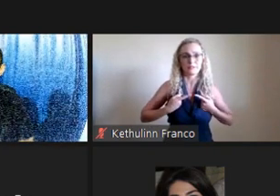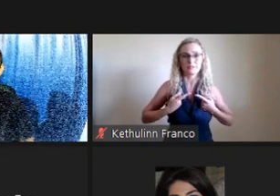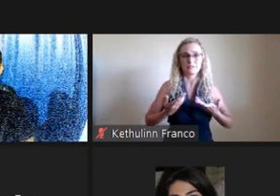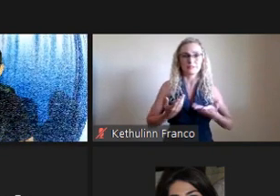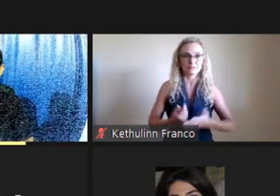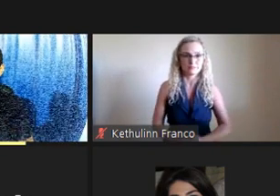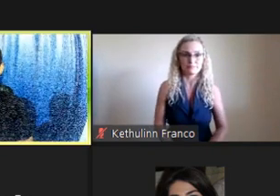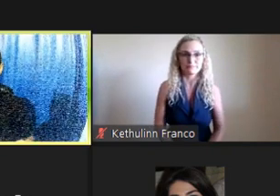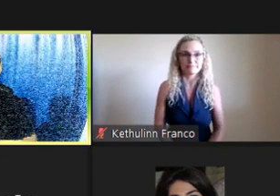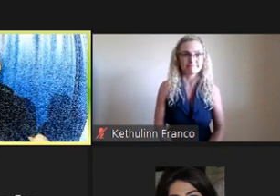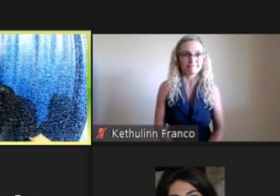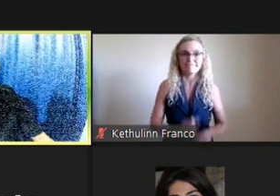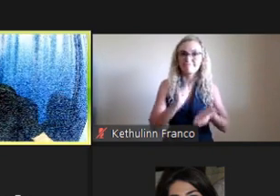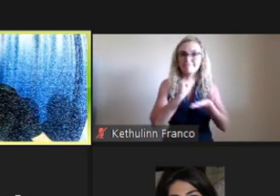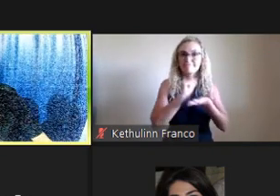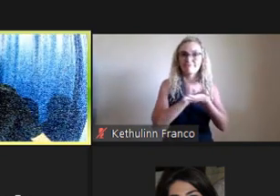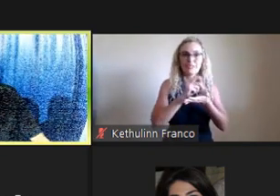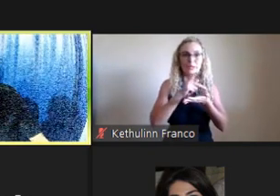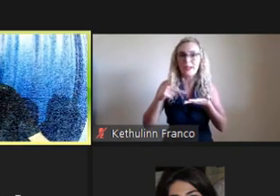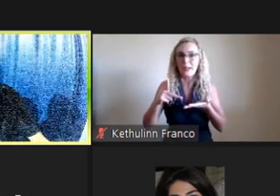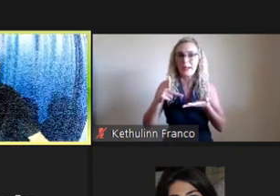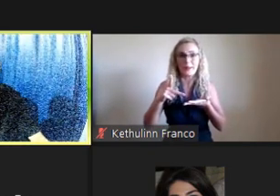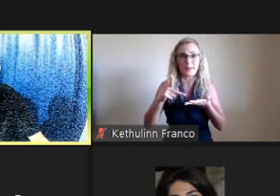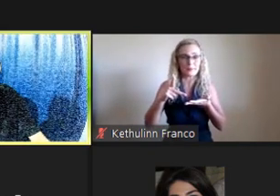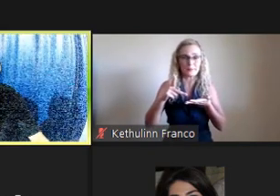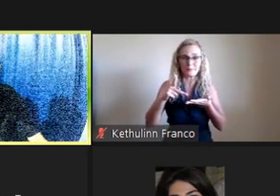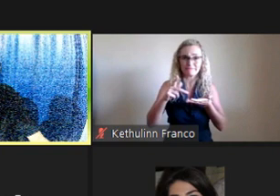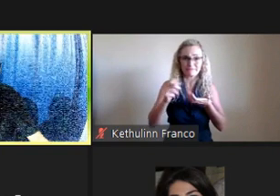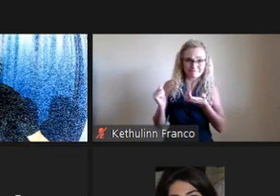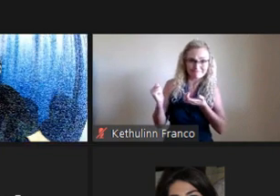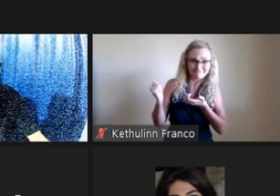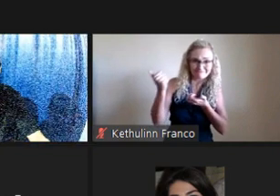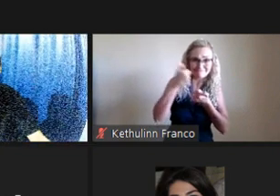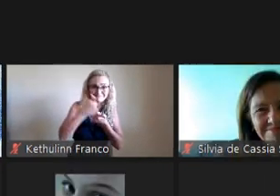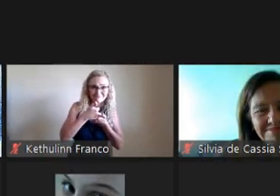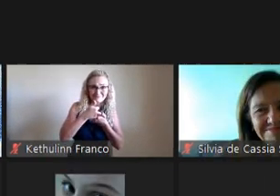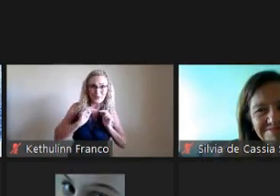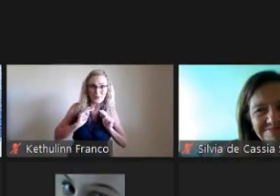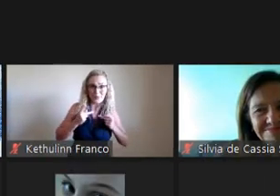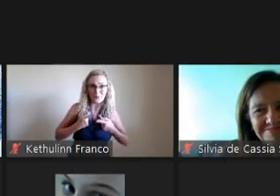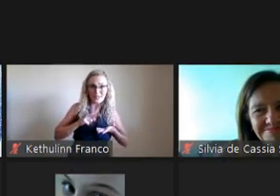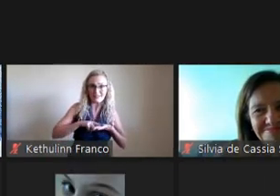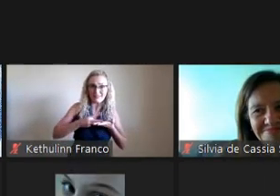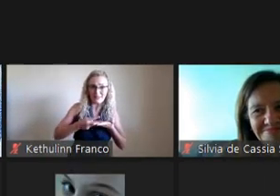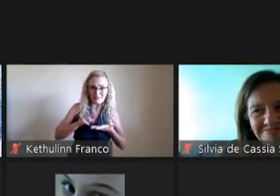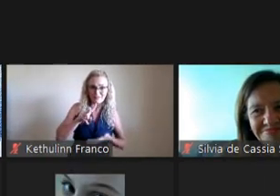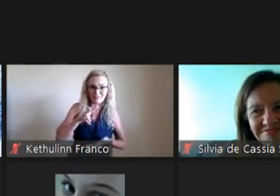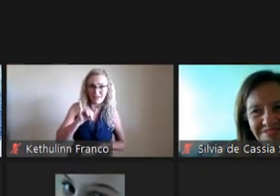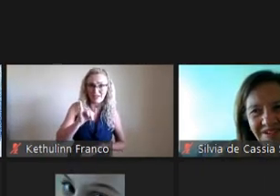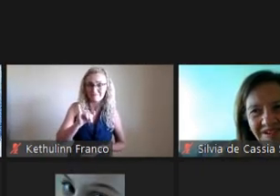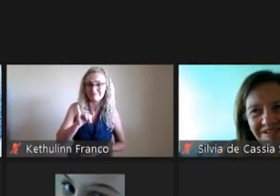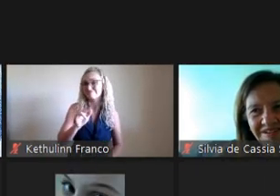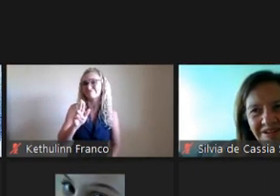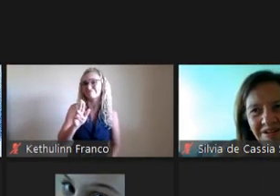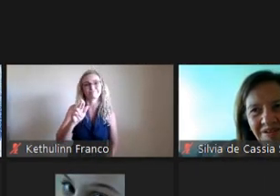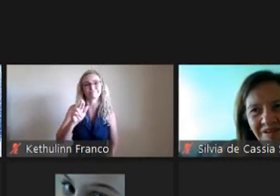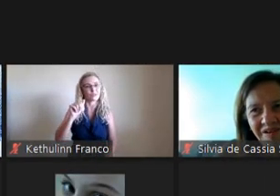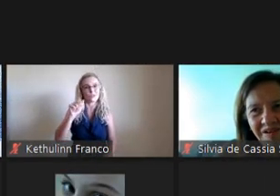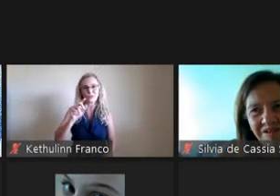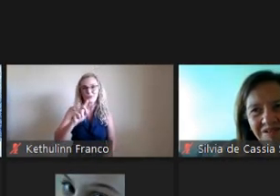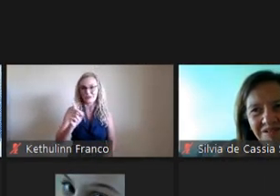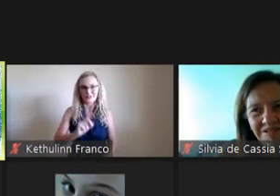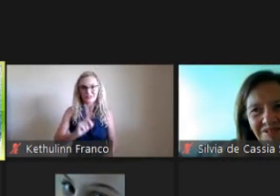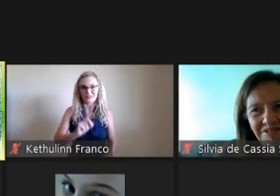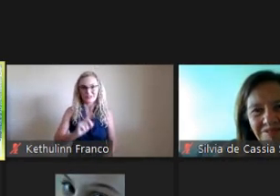Não vão. Que legal. Muito bem. Obrigada. Obrigado,